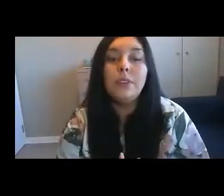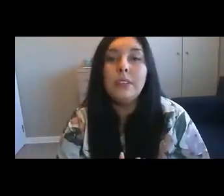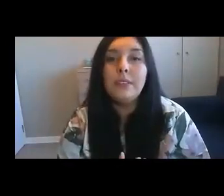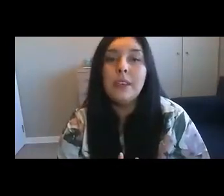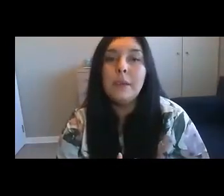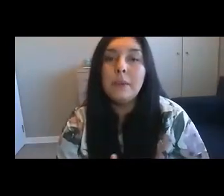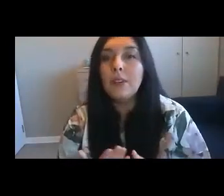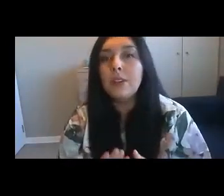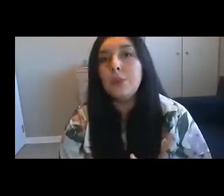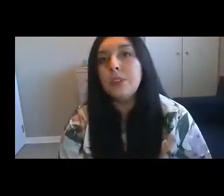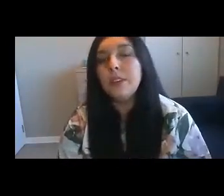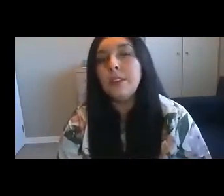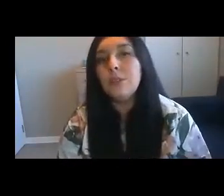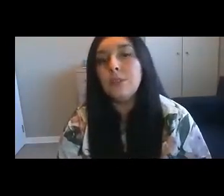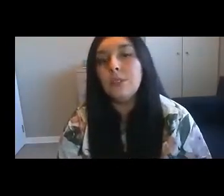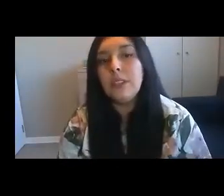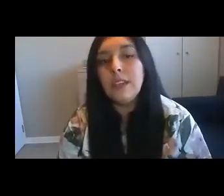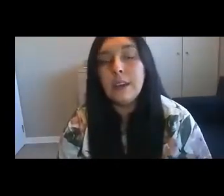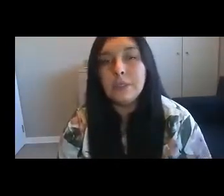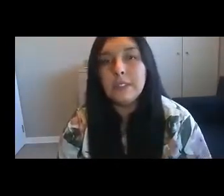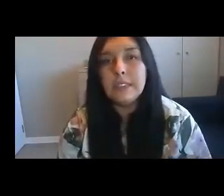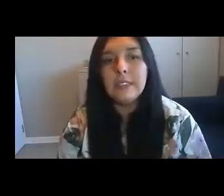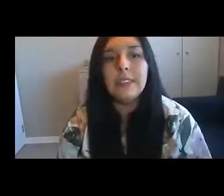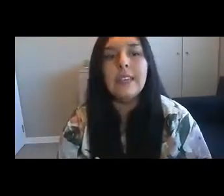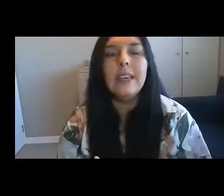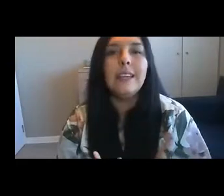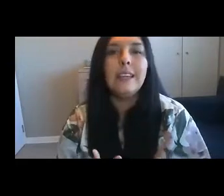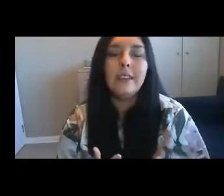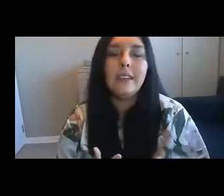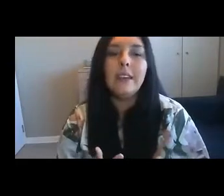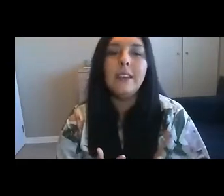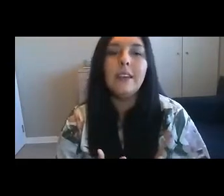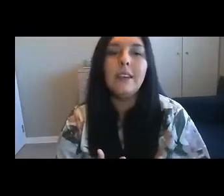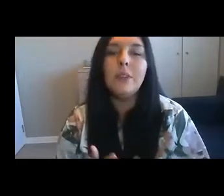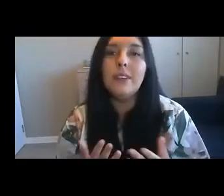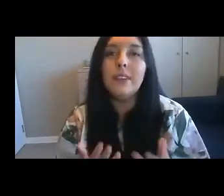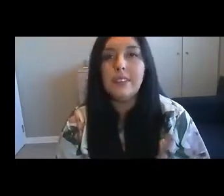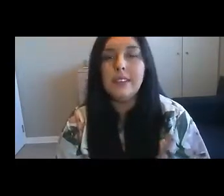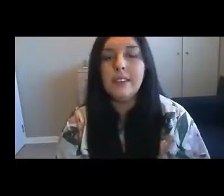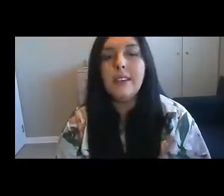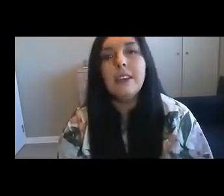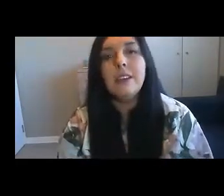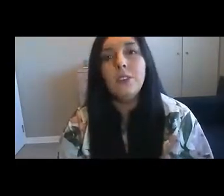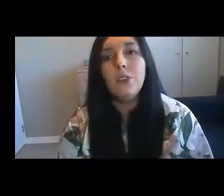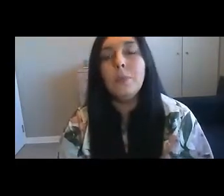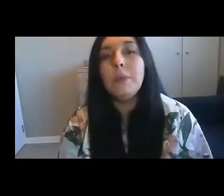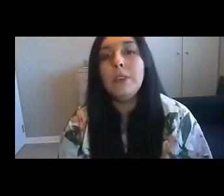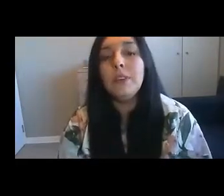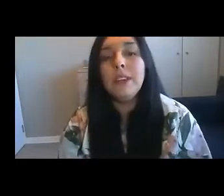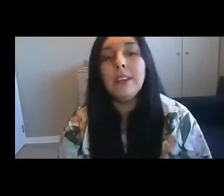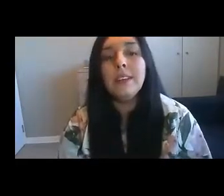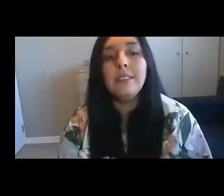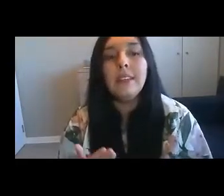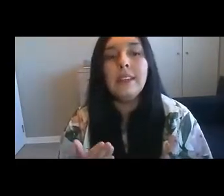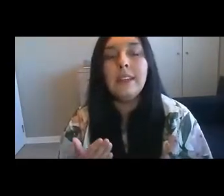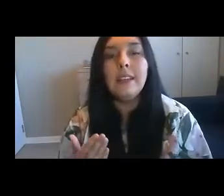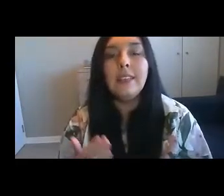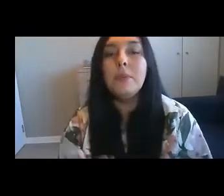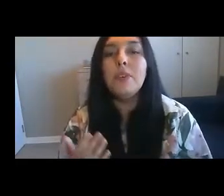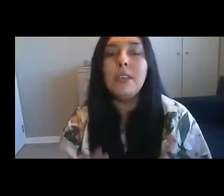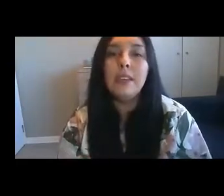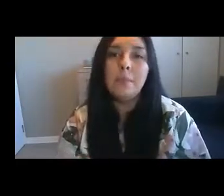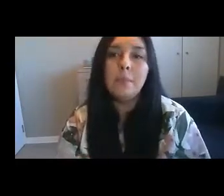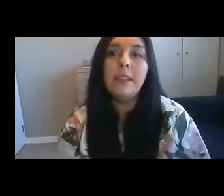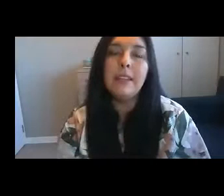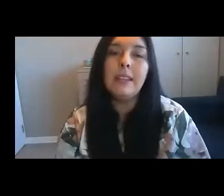apoyo de conectividad para los estudiantes en situación de discapacidad, que gracias a la universidad son los primeros que se les